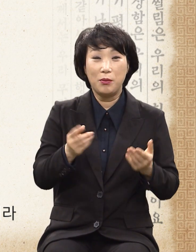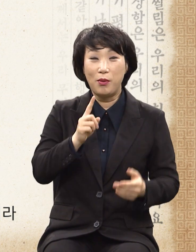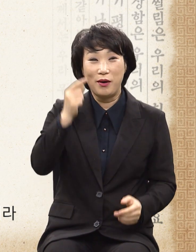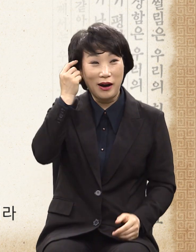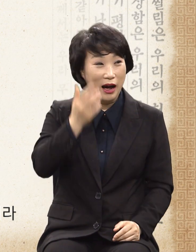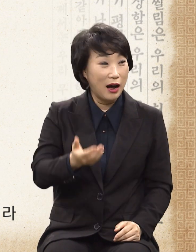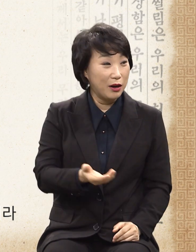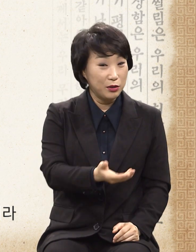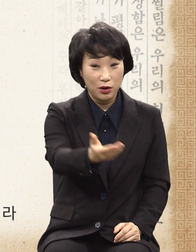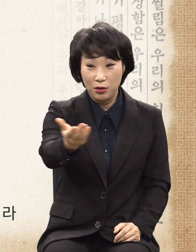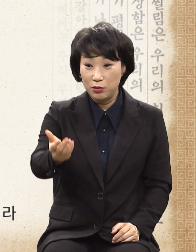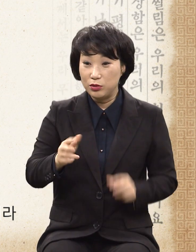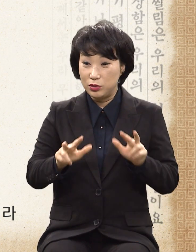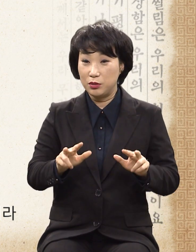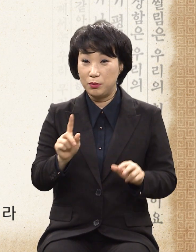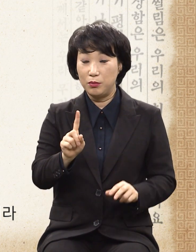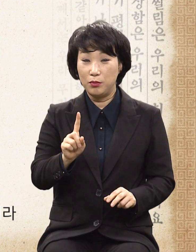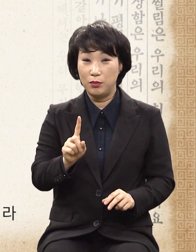무엇하는가?